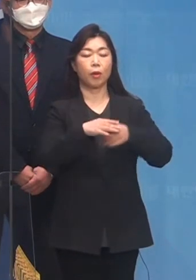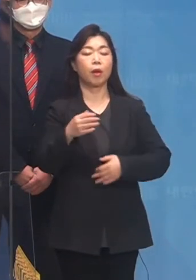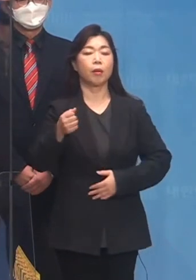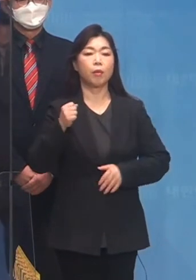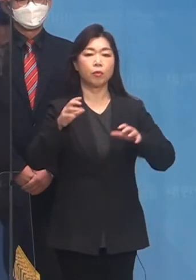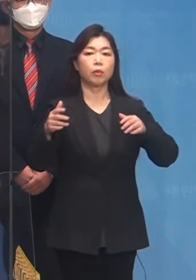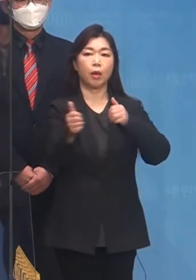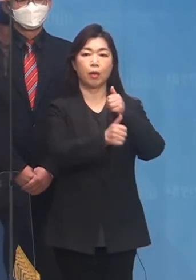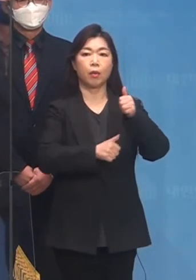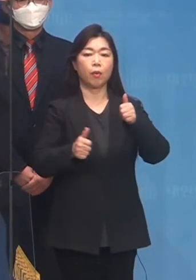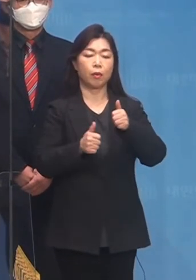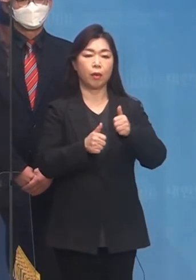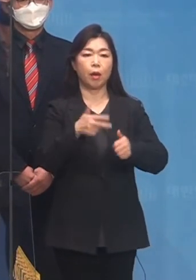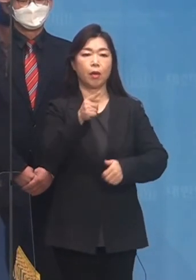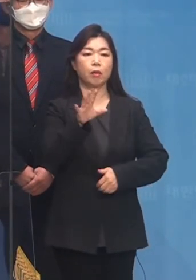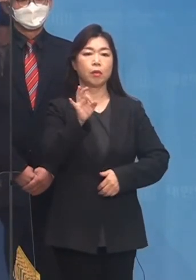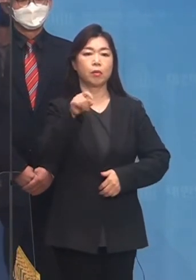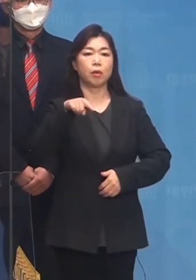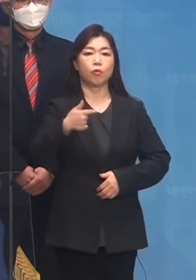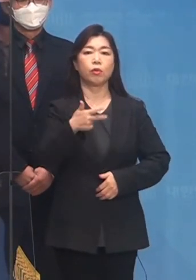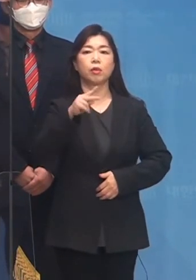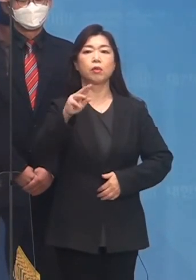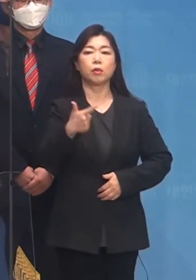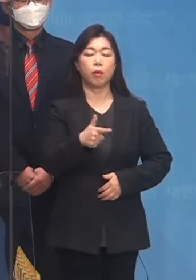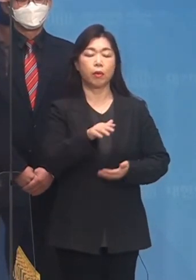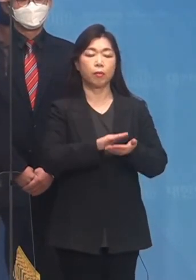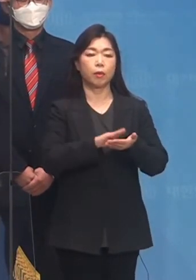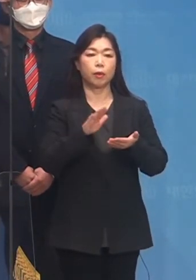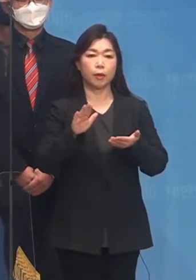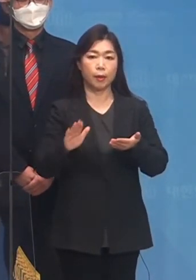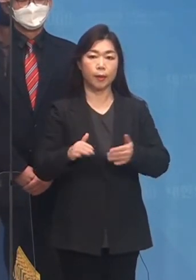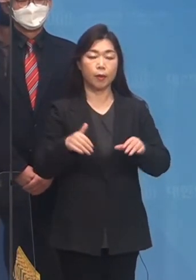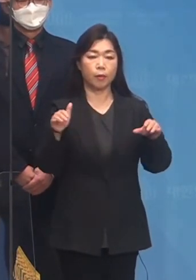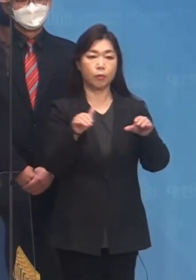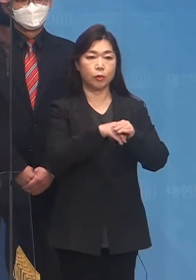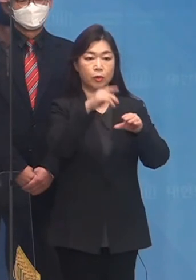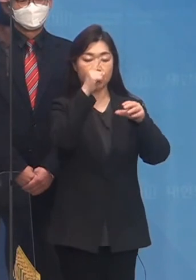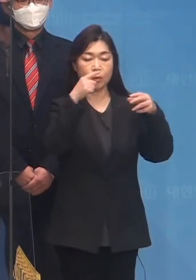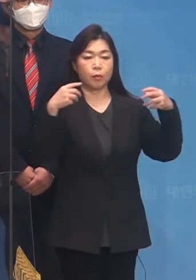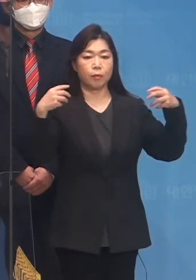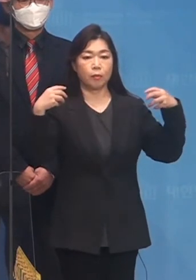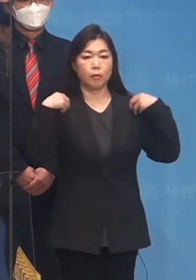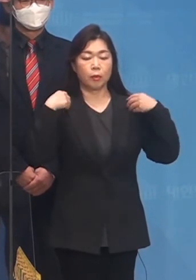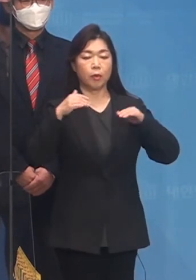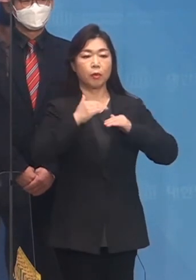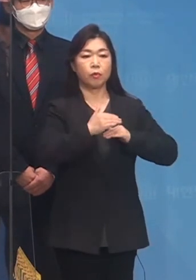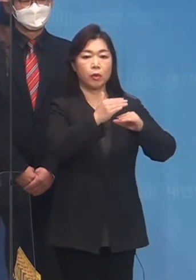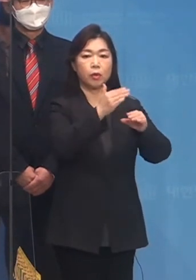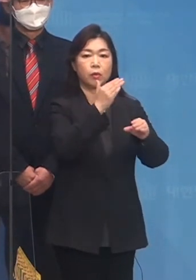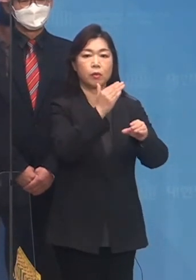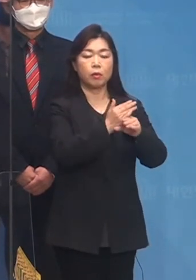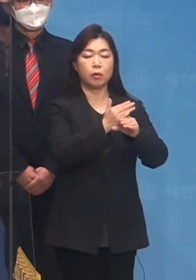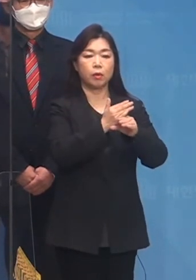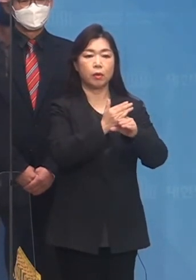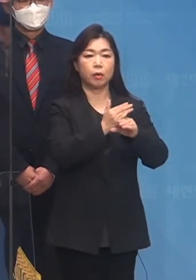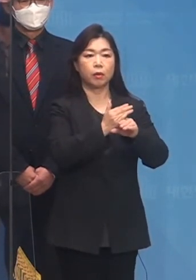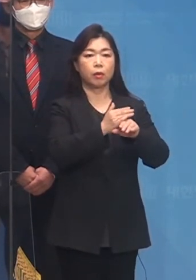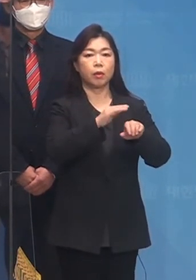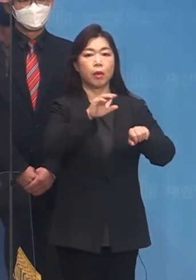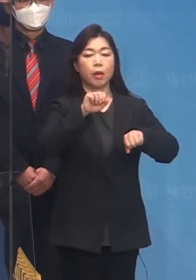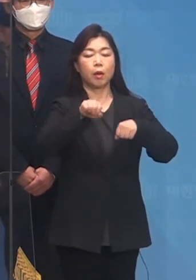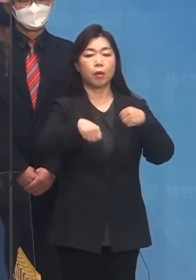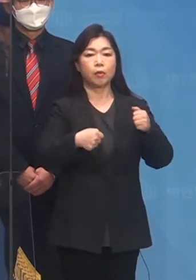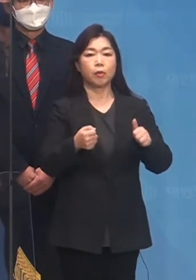국민의힘 국회의원 정은천 의원입니다. 문재인 정부가 추진하고 있는 가축